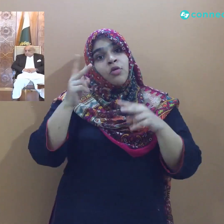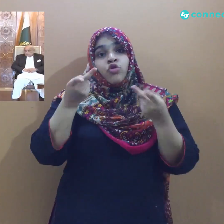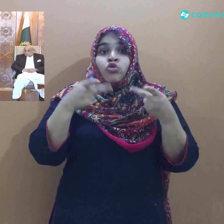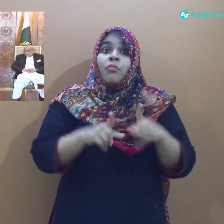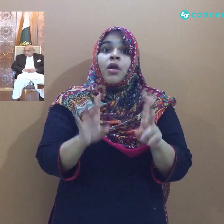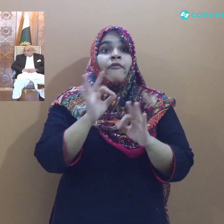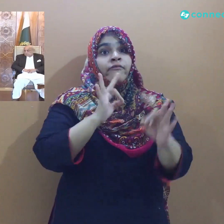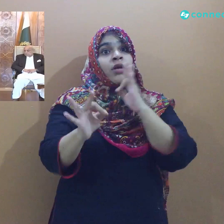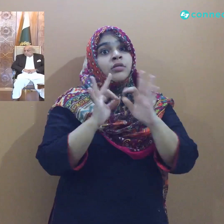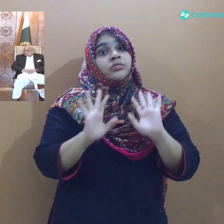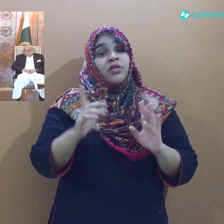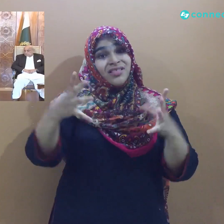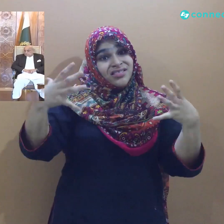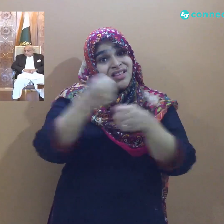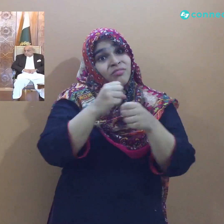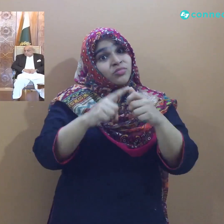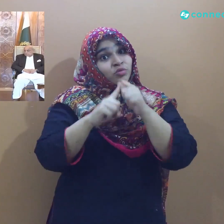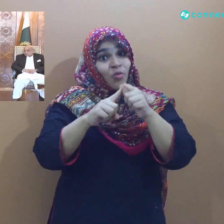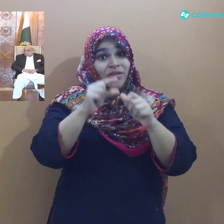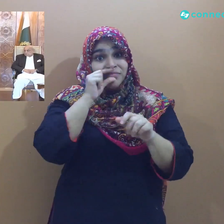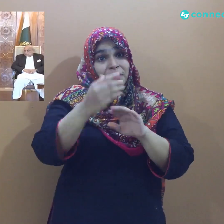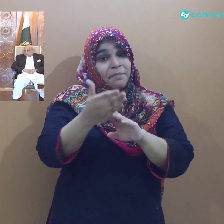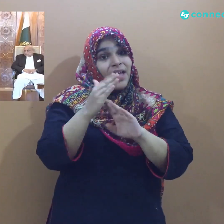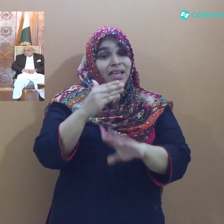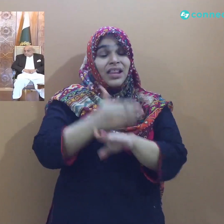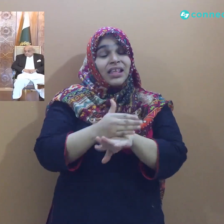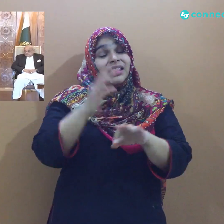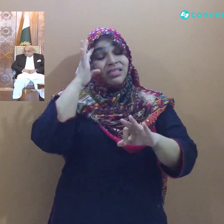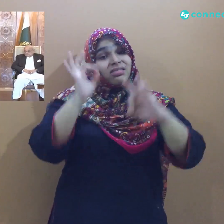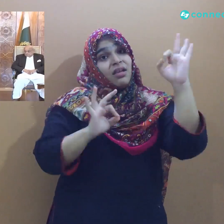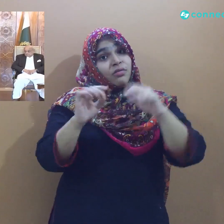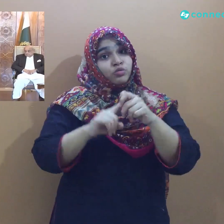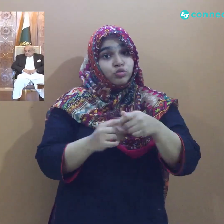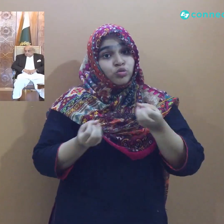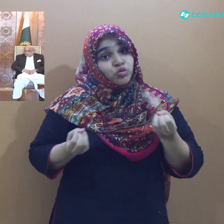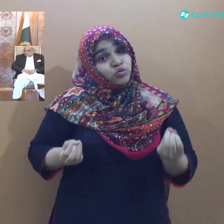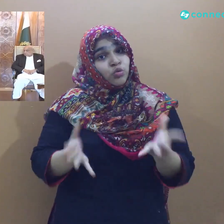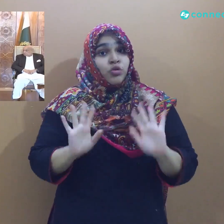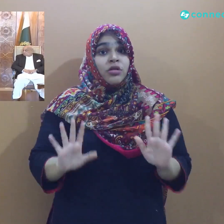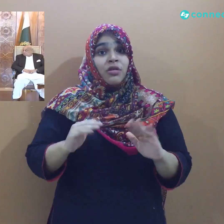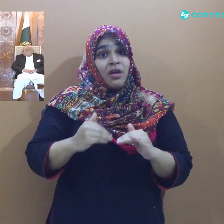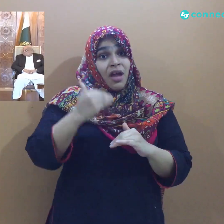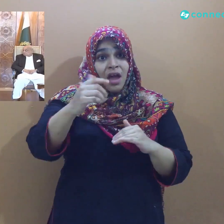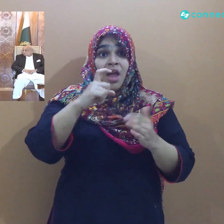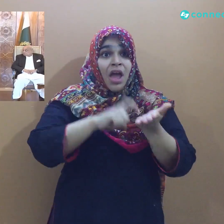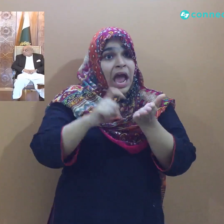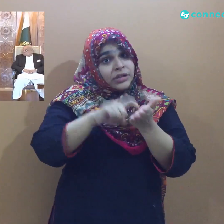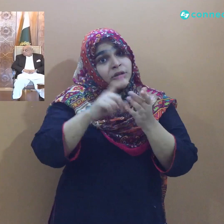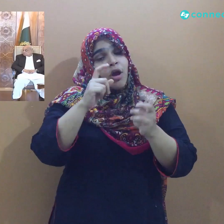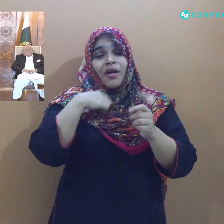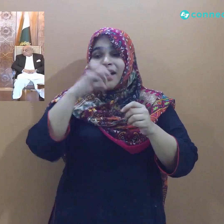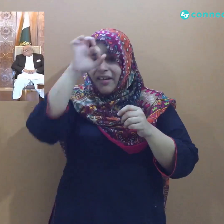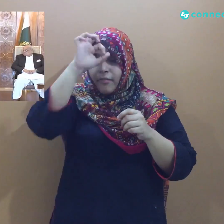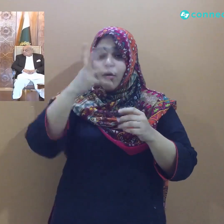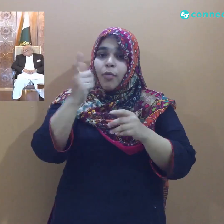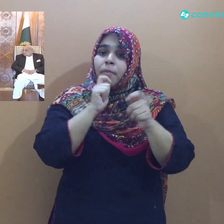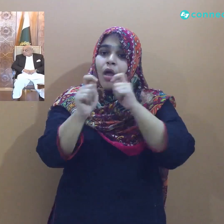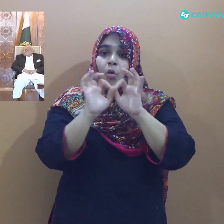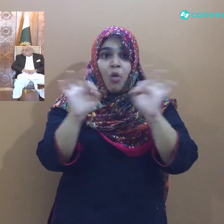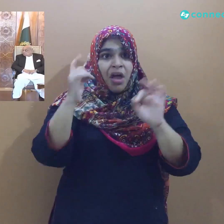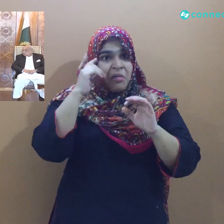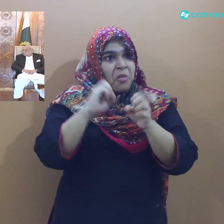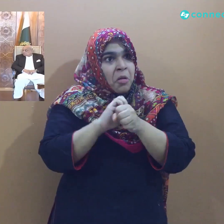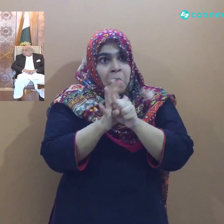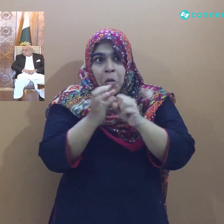کرے گی۔ یہ اختیار سارے ائمہ اور علماء اور مشائخ نے حکومت کو دیا ہے کہ اگر آپ ضرورت سمجھیں،